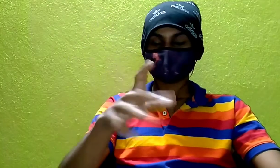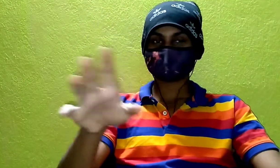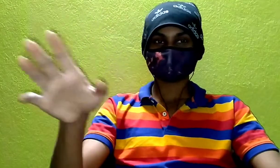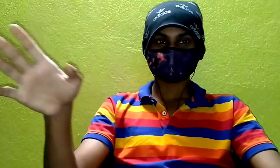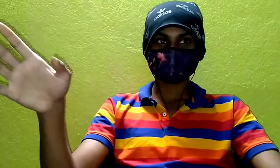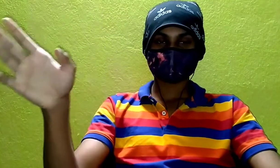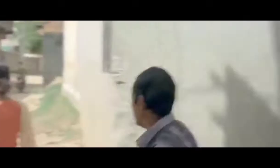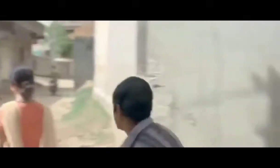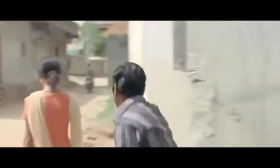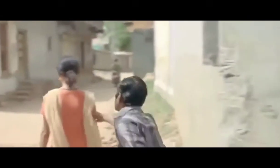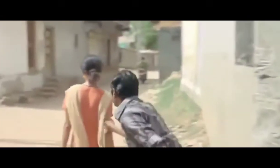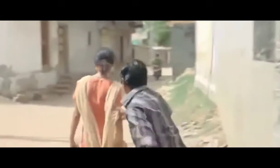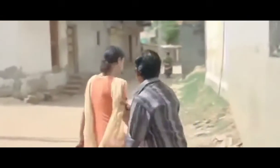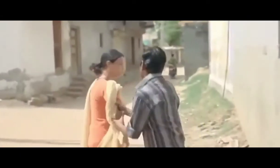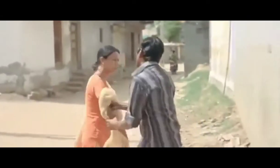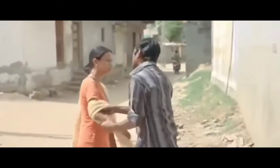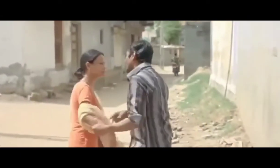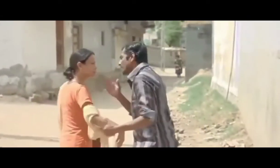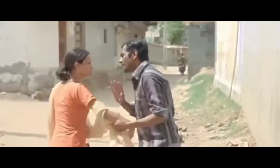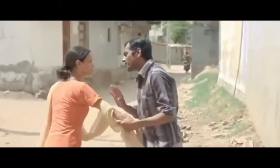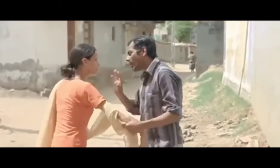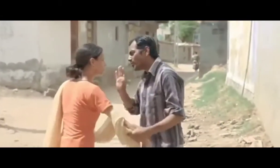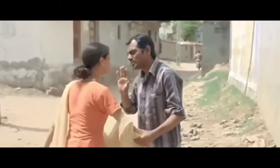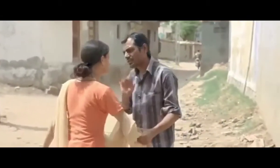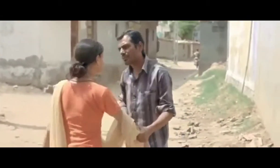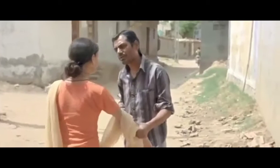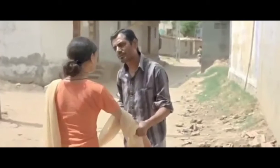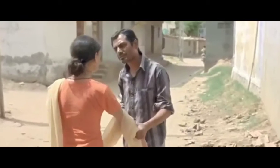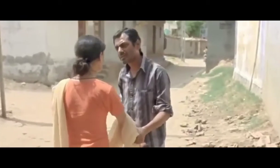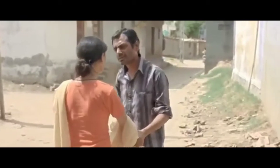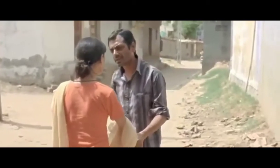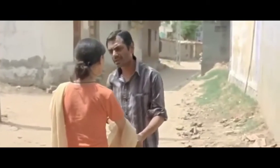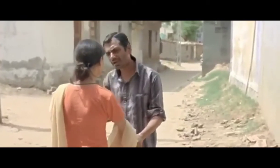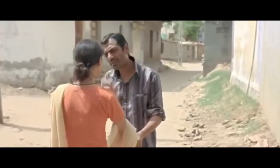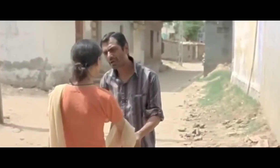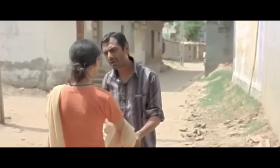वैसे ऐसा कुछ नहीं है समझ में आ